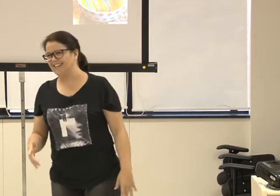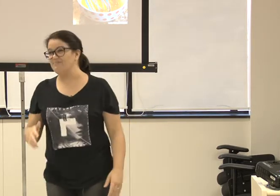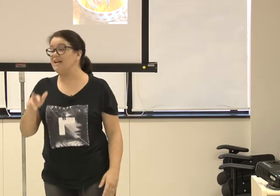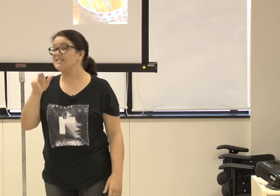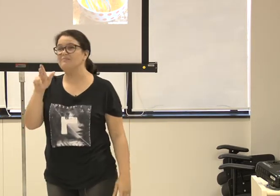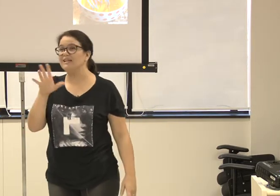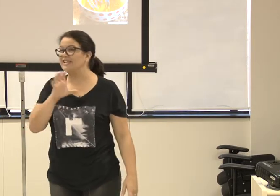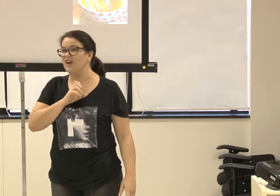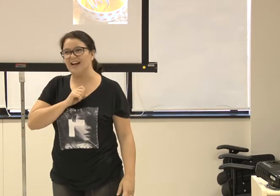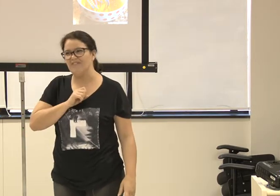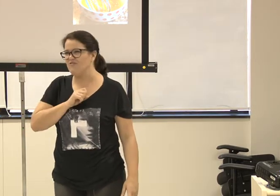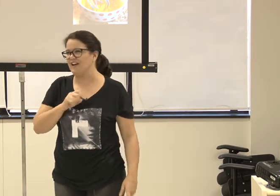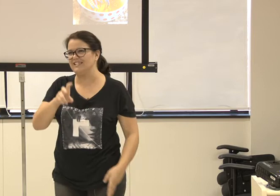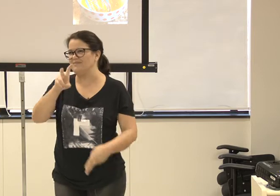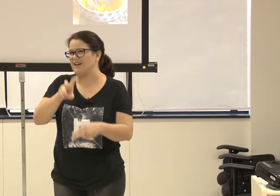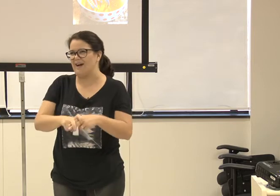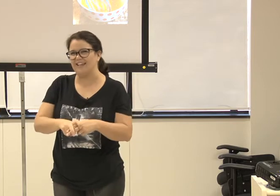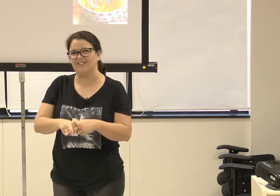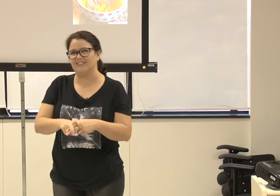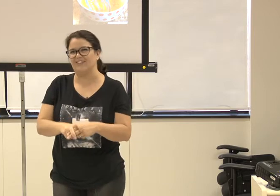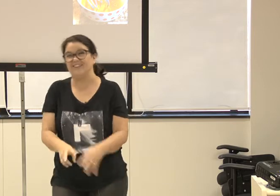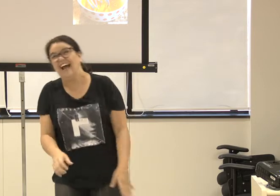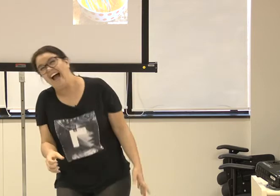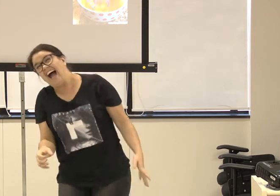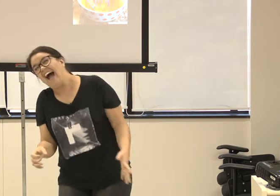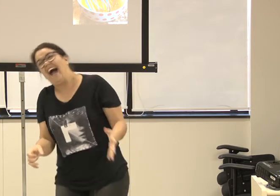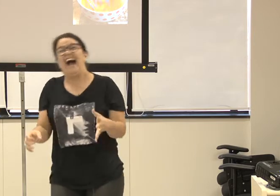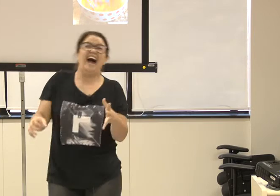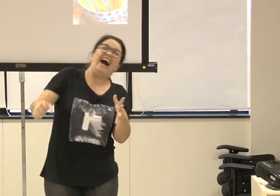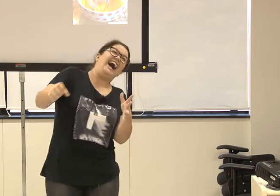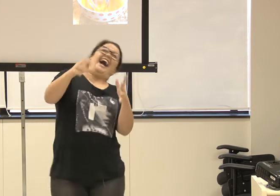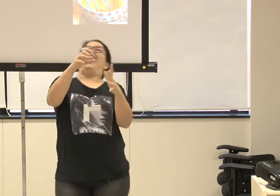Minhas irmãs adoravam ficar em cima da máquina quando estava lavando.